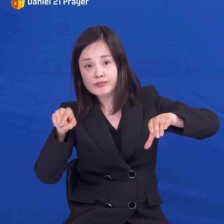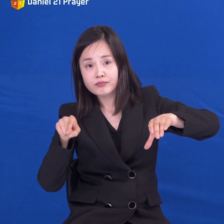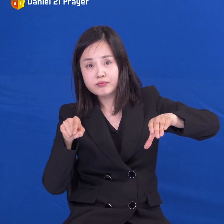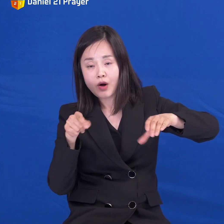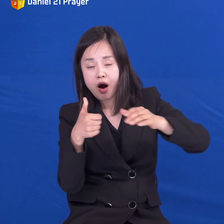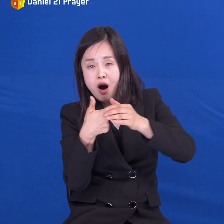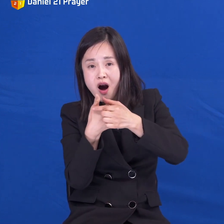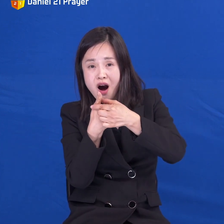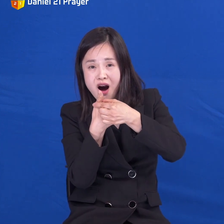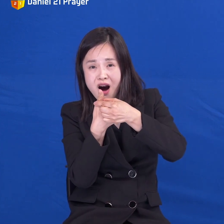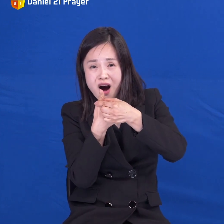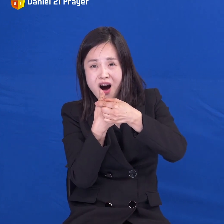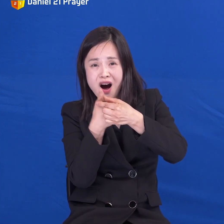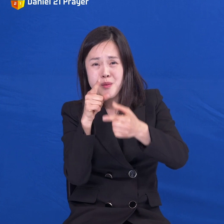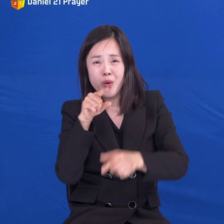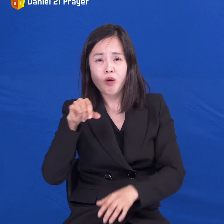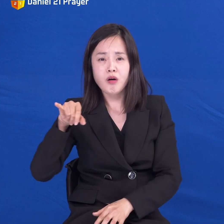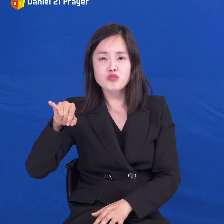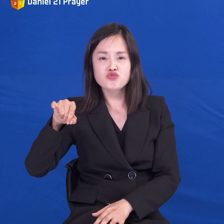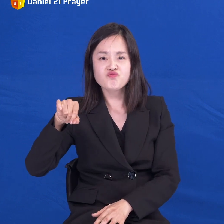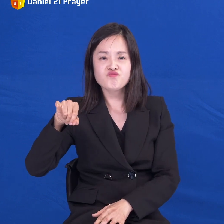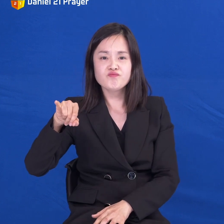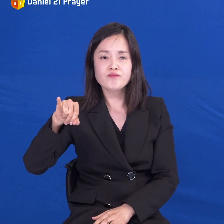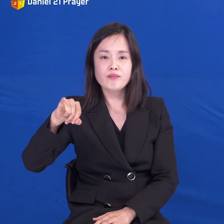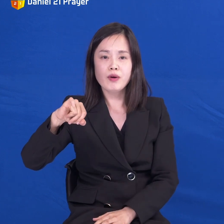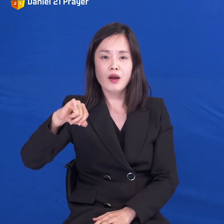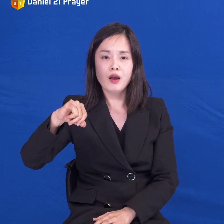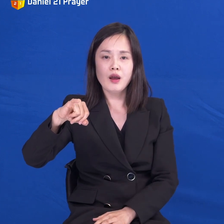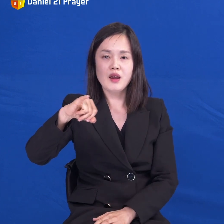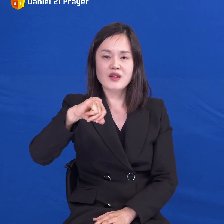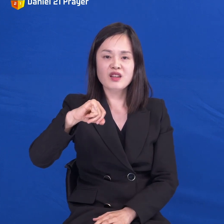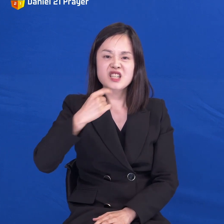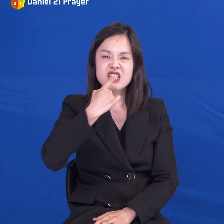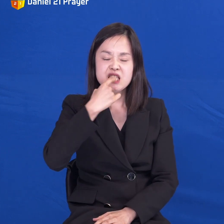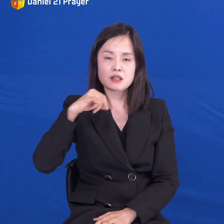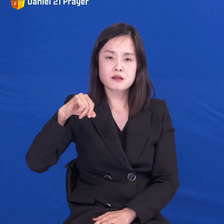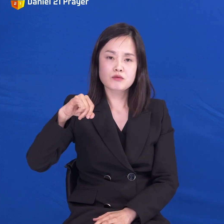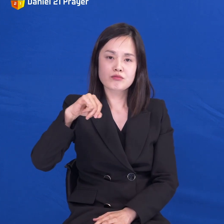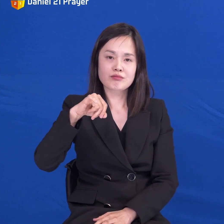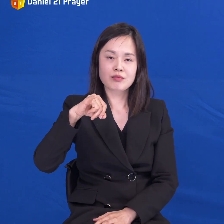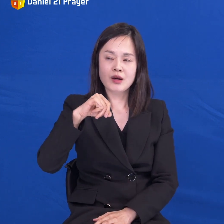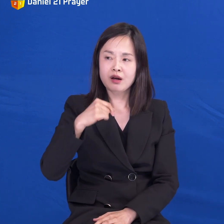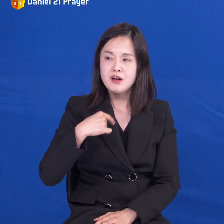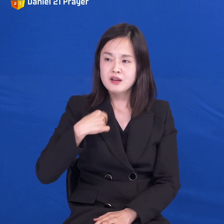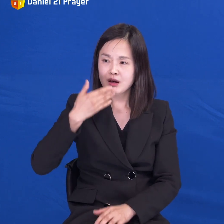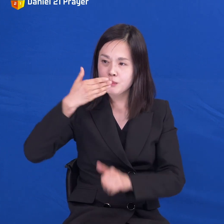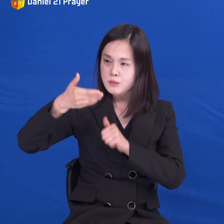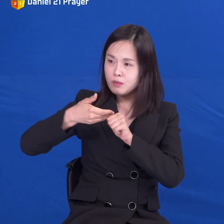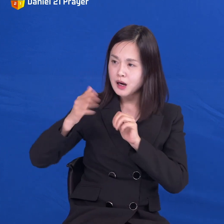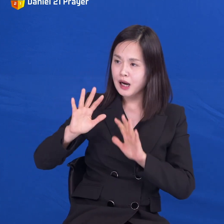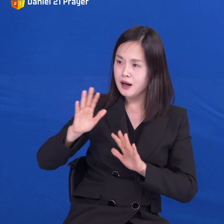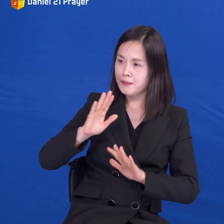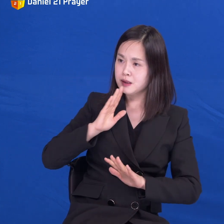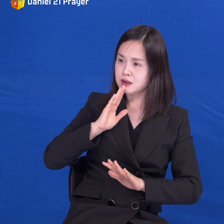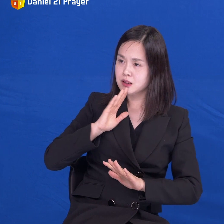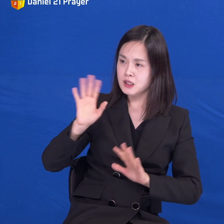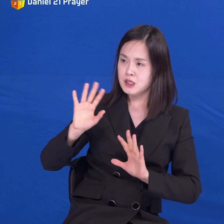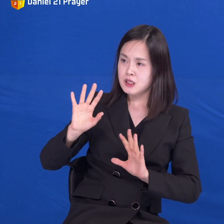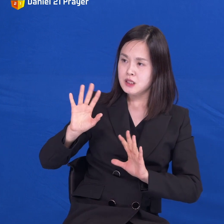엄지손가락만한 하얀 군뱅이가 푹 튀어나오는 거예요. 설마 저걸 나에게 먹이진 않겠지. 근데